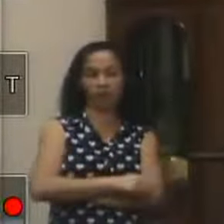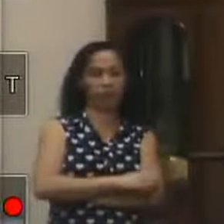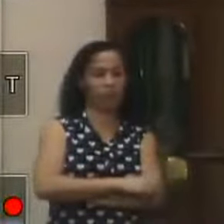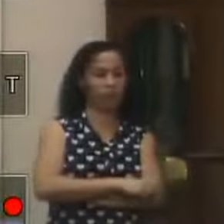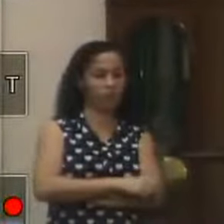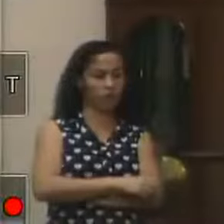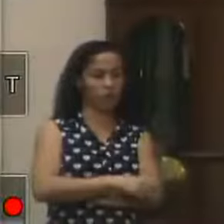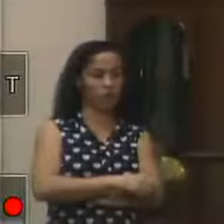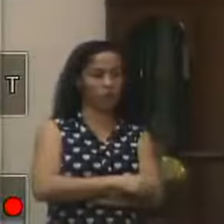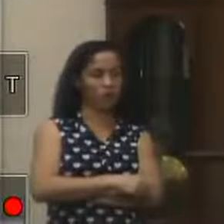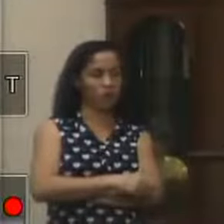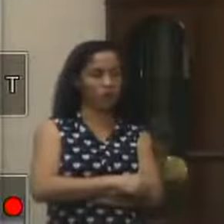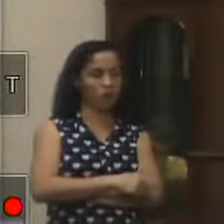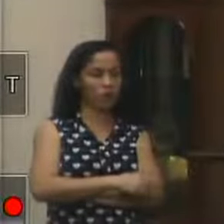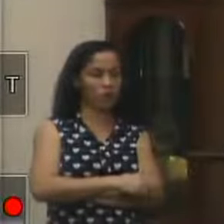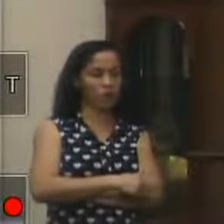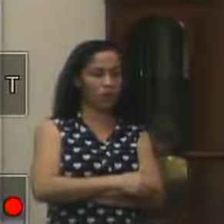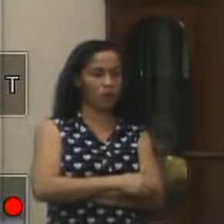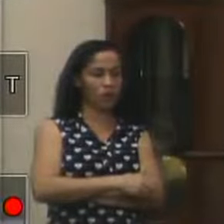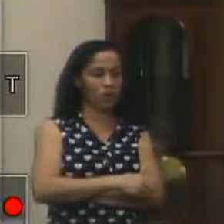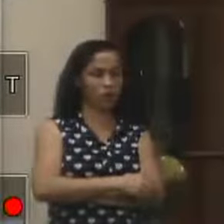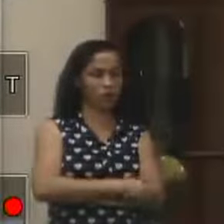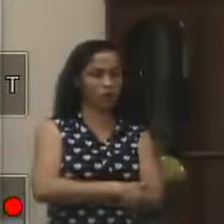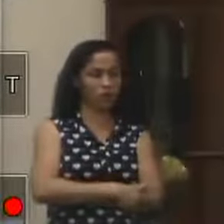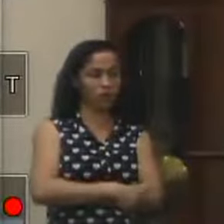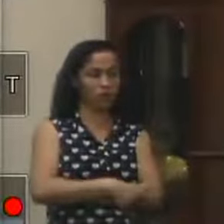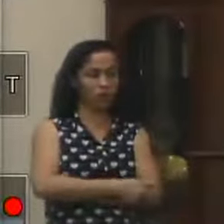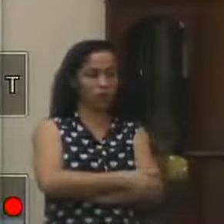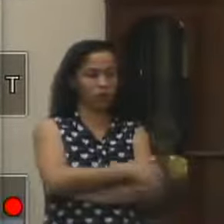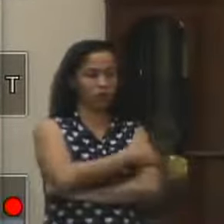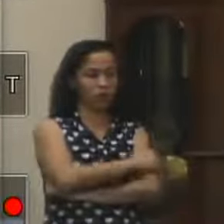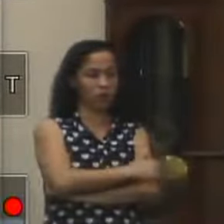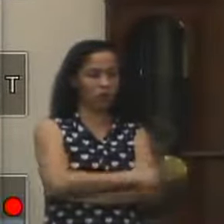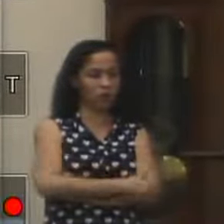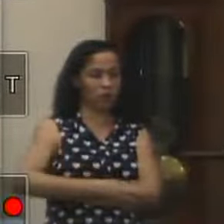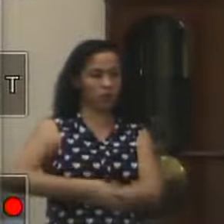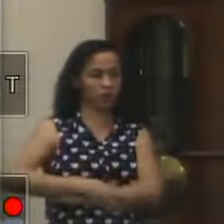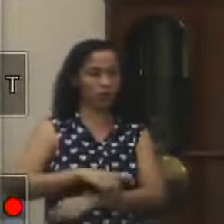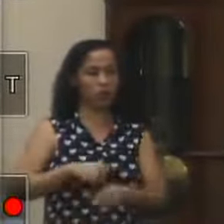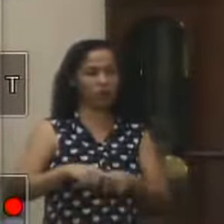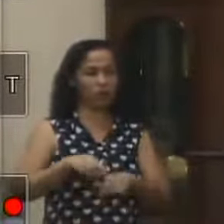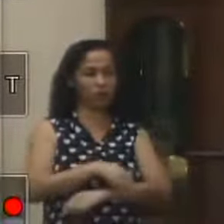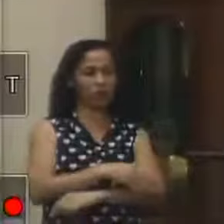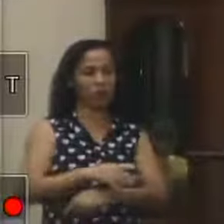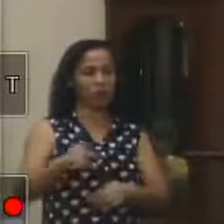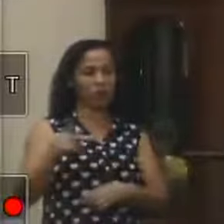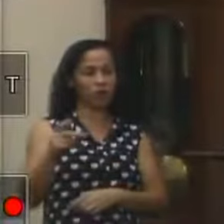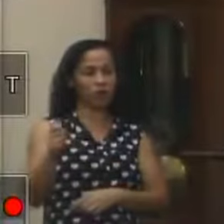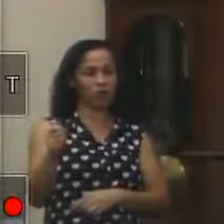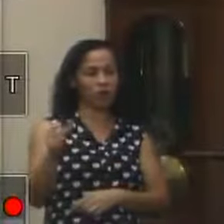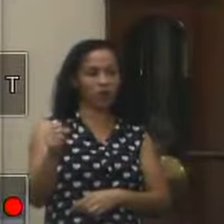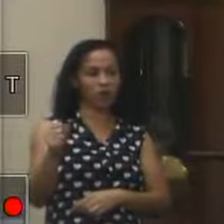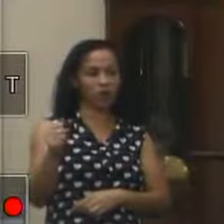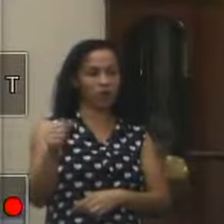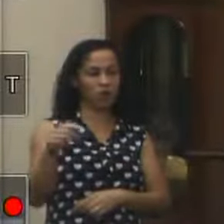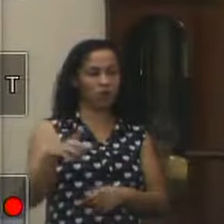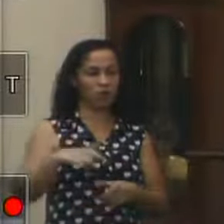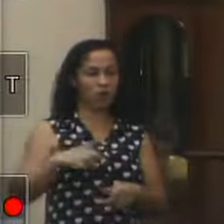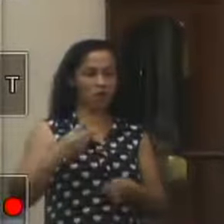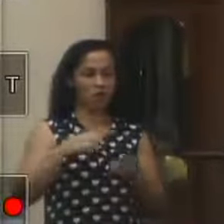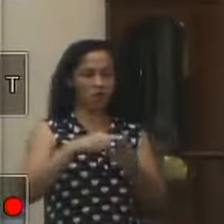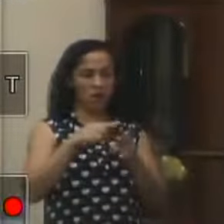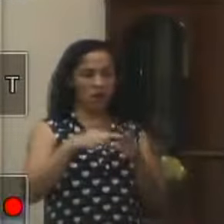estamos fazendo então estamos dando uma arrumada no Barra da Passagem, alguns lugares lá. Tem uns três lugares lá que, quando chove,